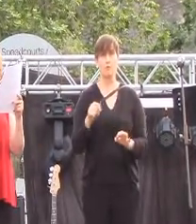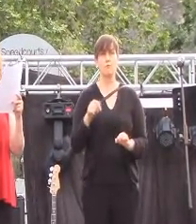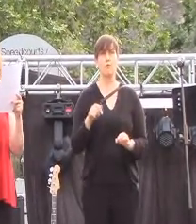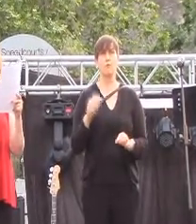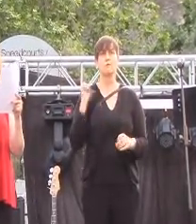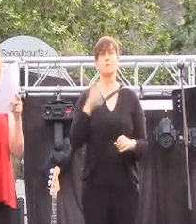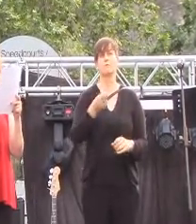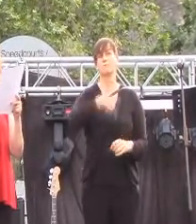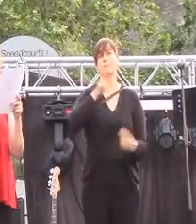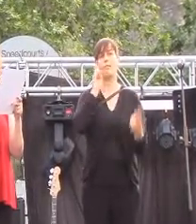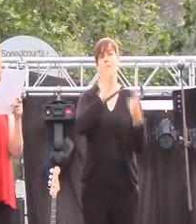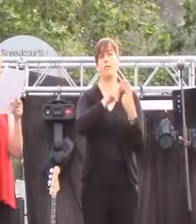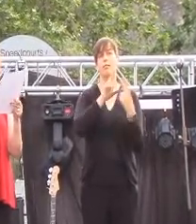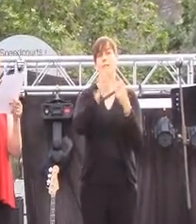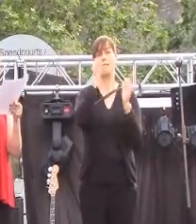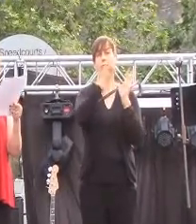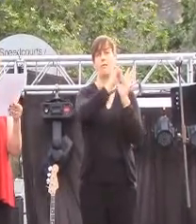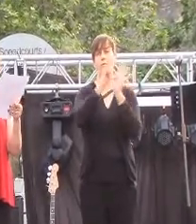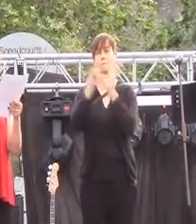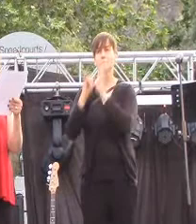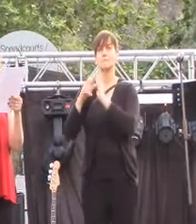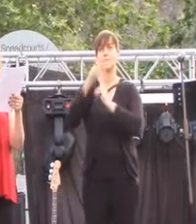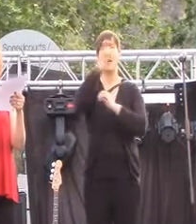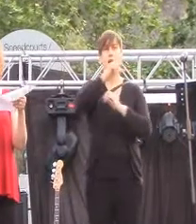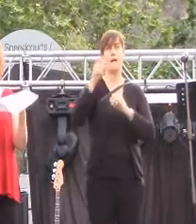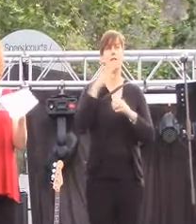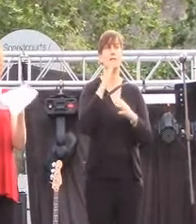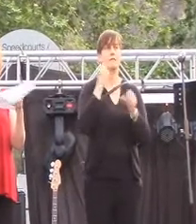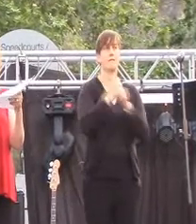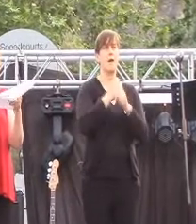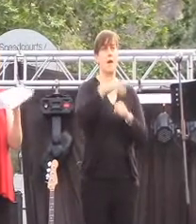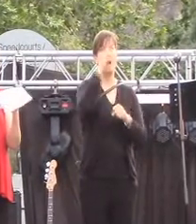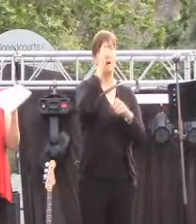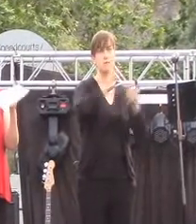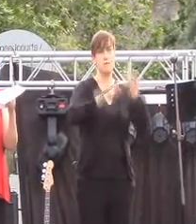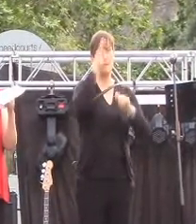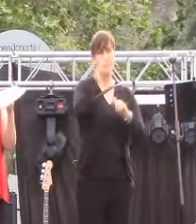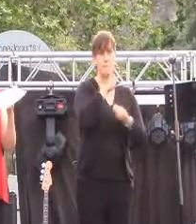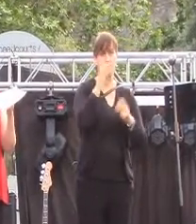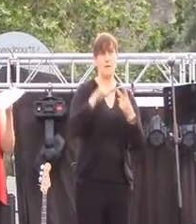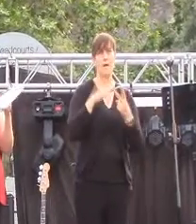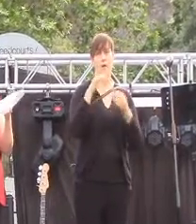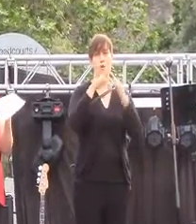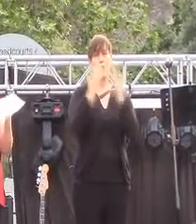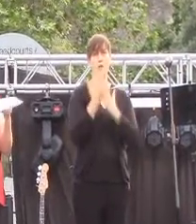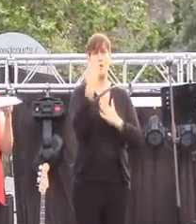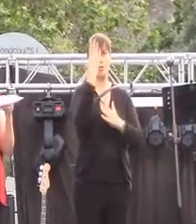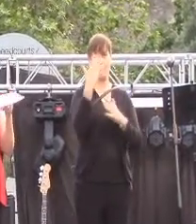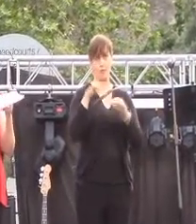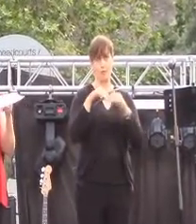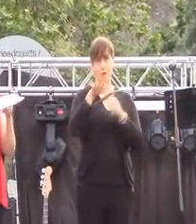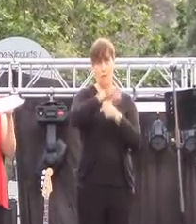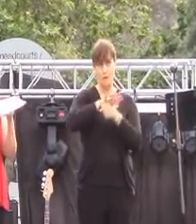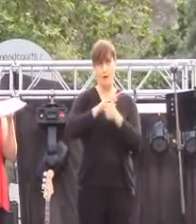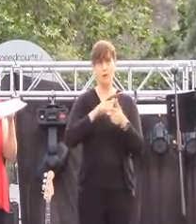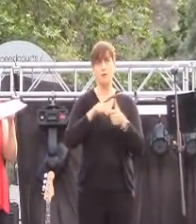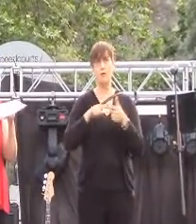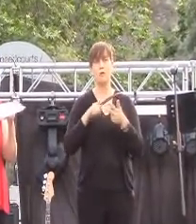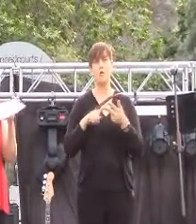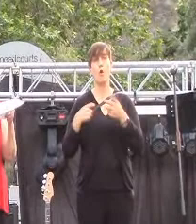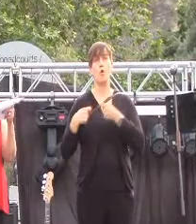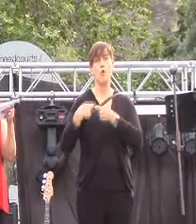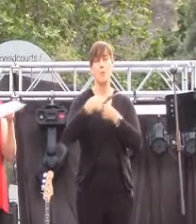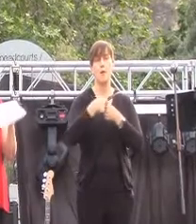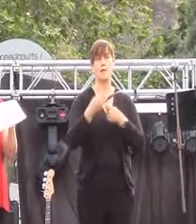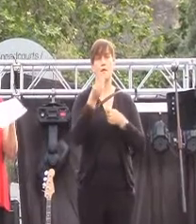hem conegut més a prop la gent de les AMPAs, de les 5 escoles del barri, la cooperativa de